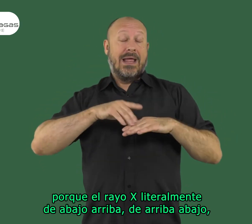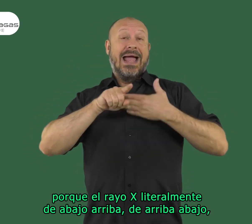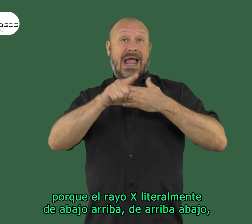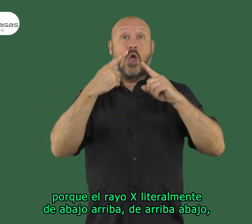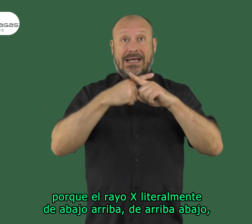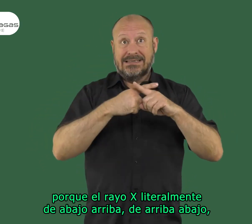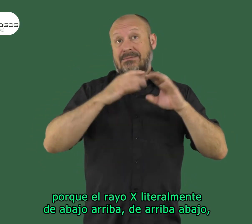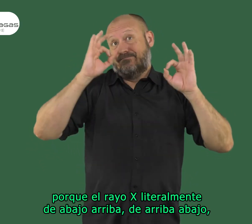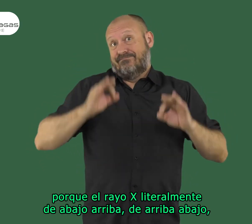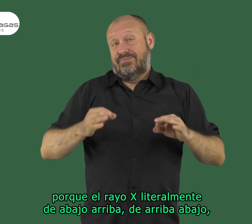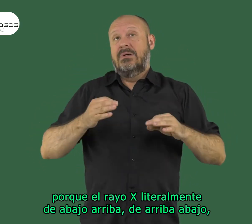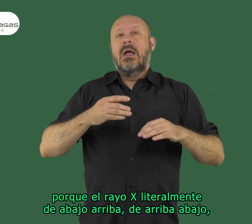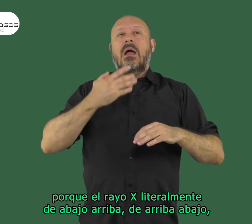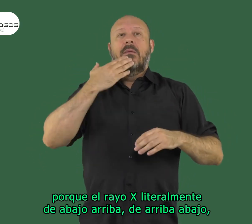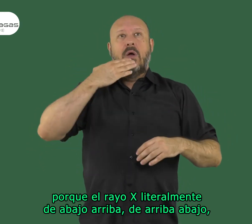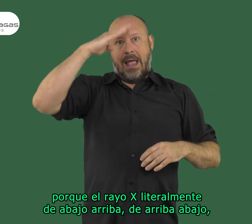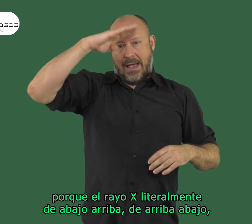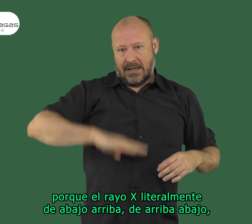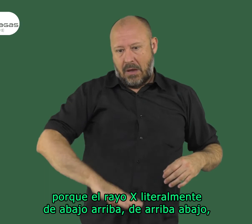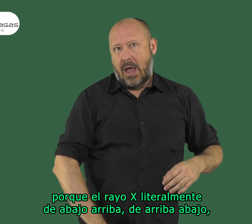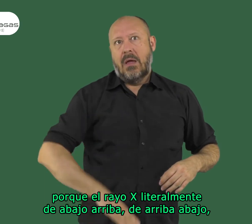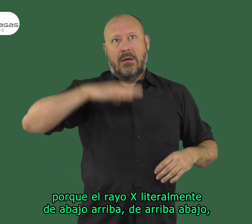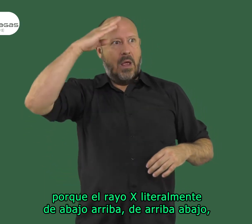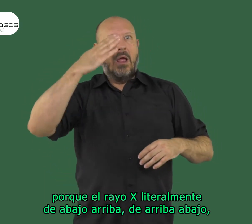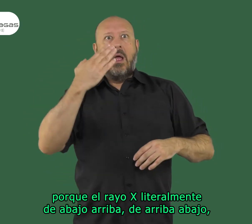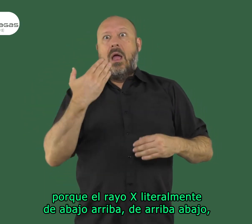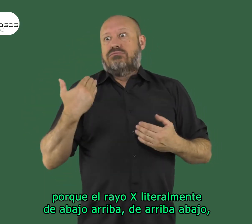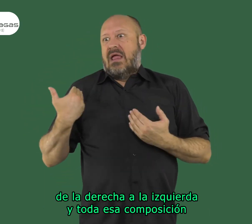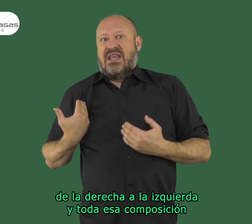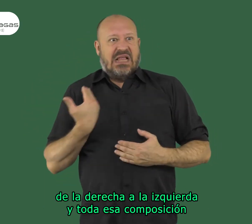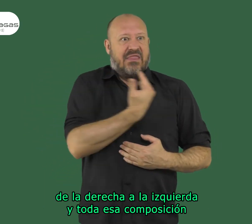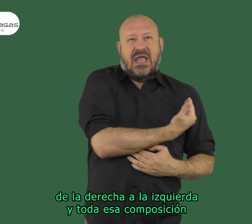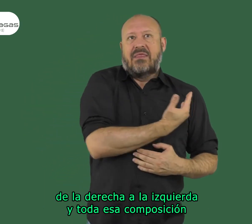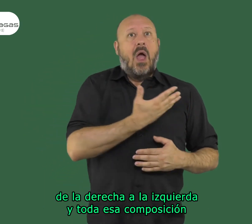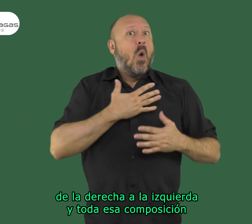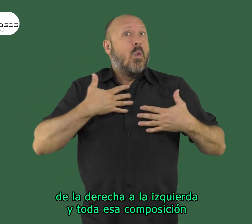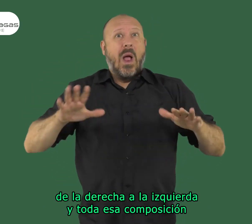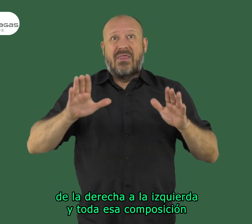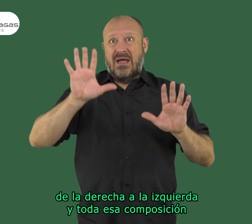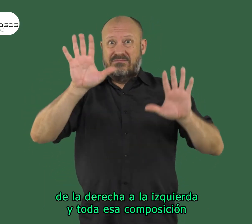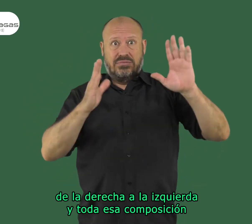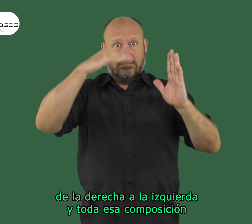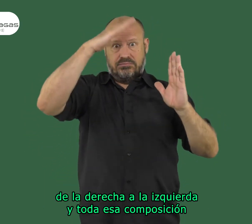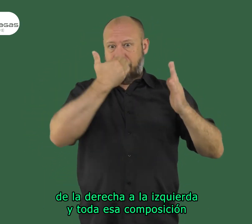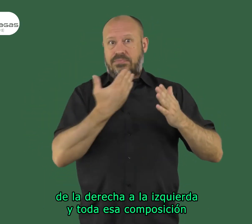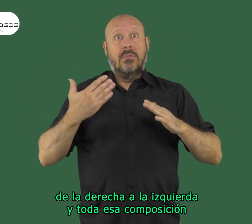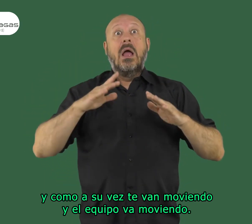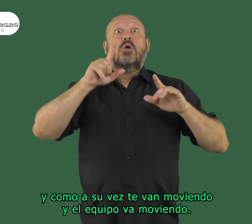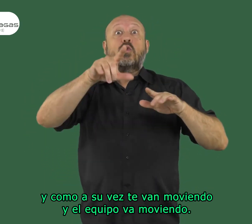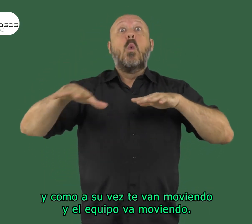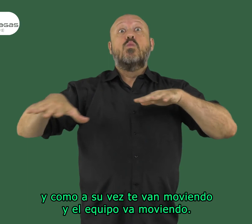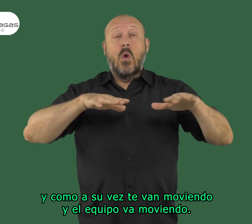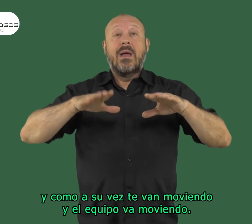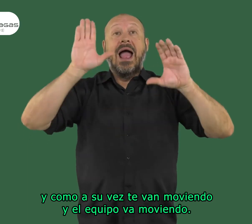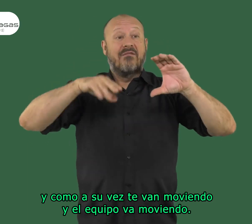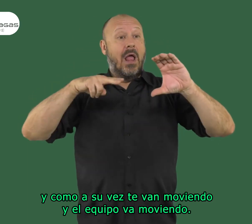3D, porque el rayo X literalmente de abajo a arriba, de arriba a abajo, de la derecha a la izquierda, toda esa composición, y